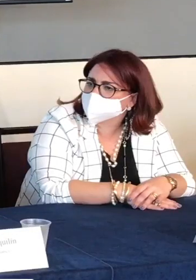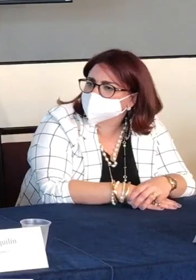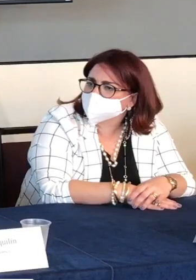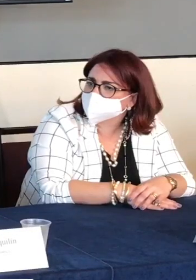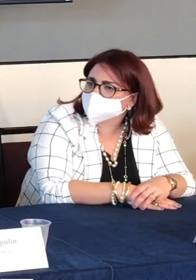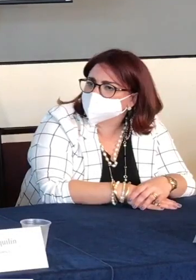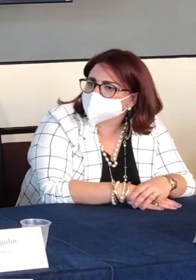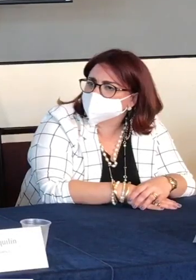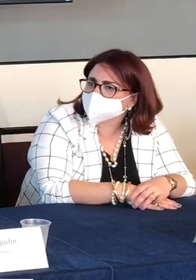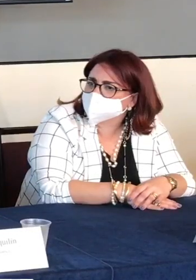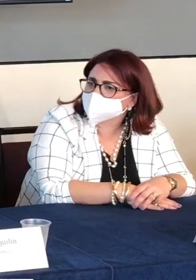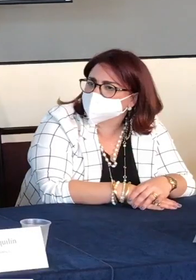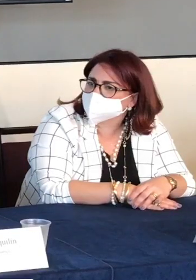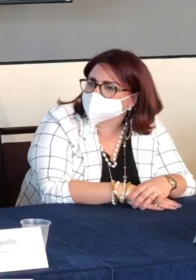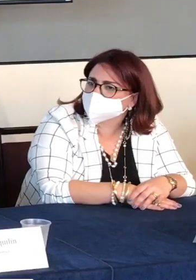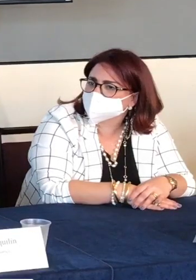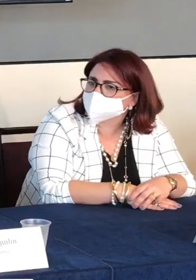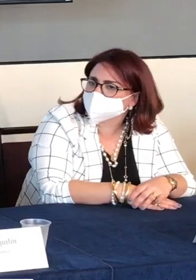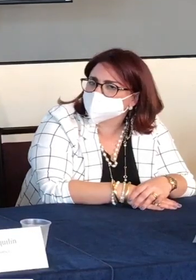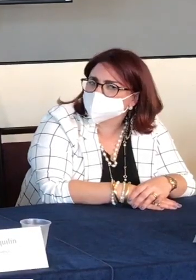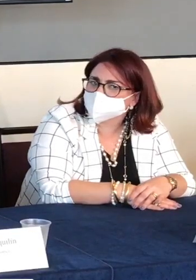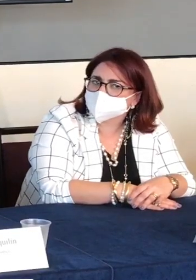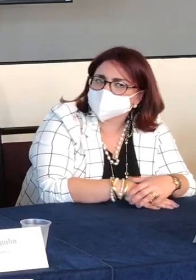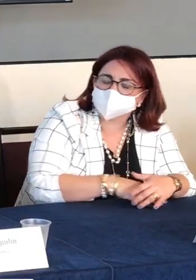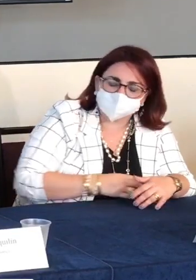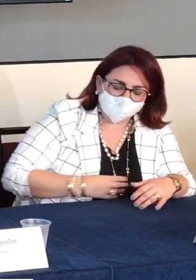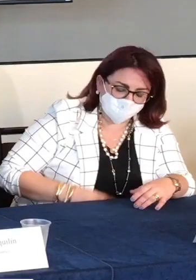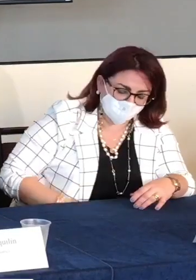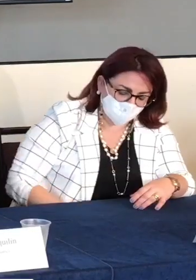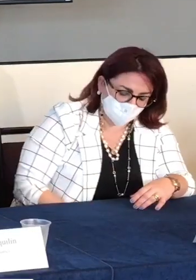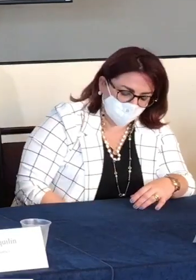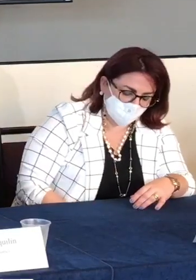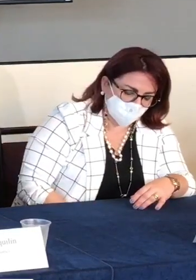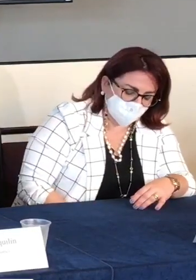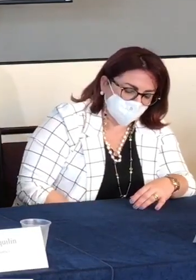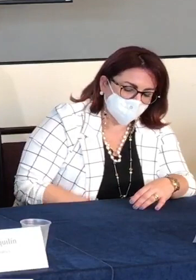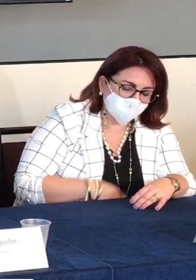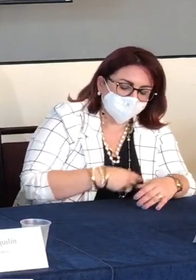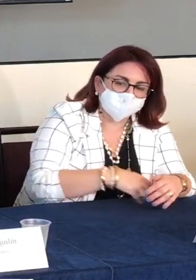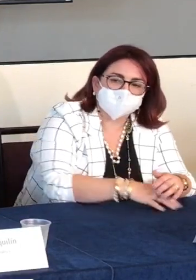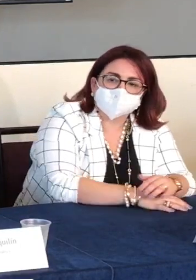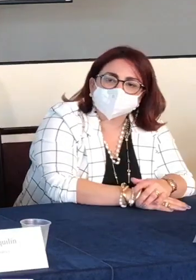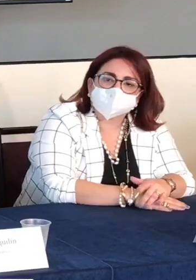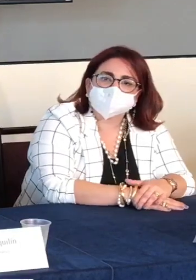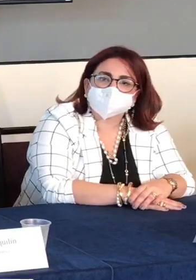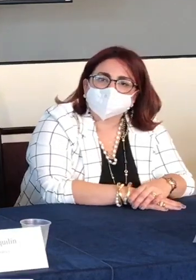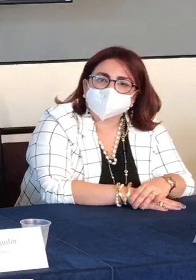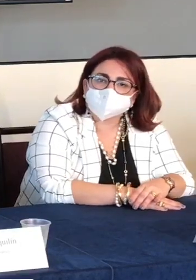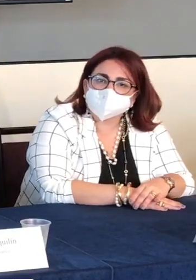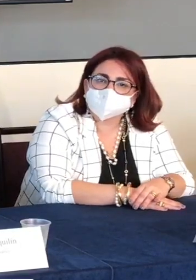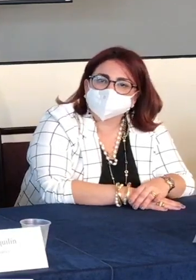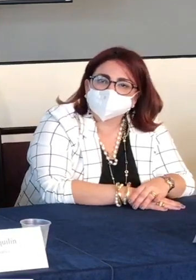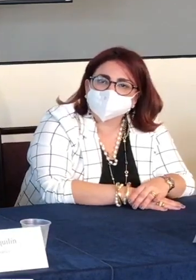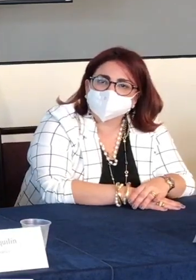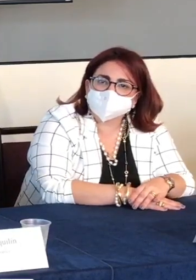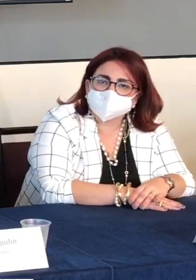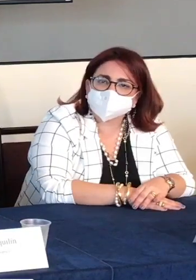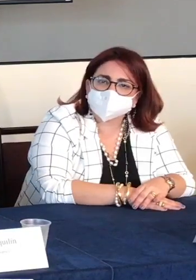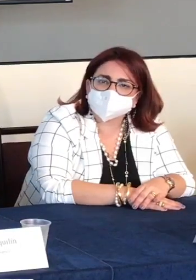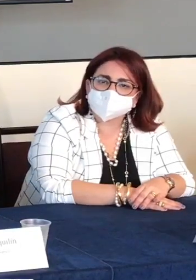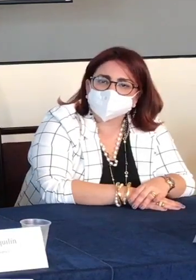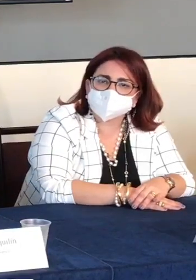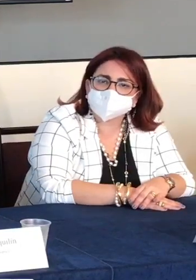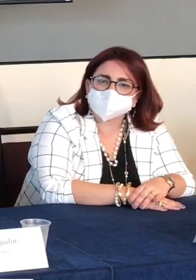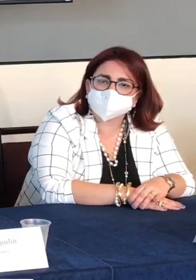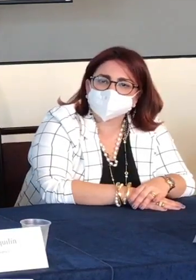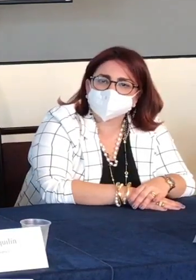de sus compañeros. Recuerden también que hay poblaciones que son poblaciones de alto riesgo, que no desarrollan